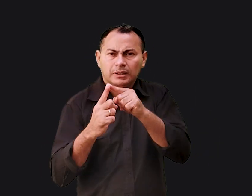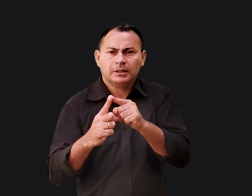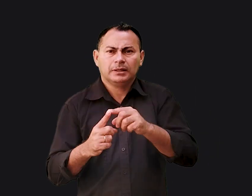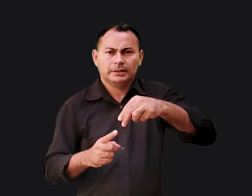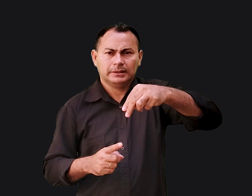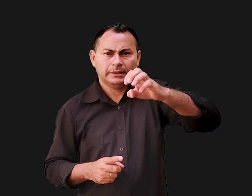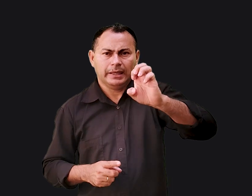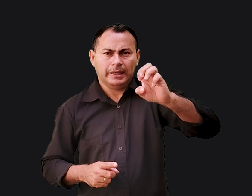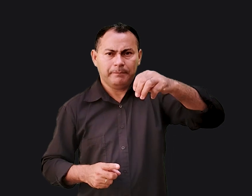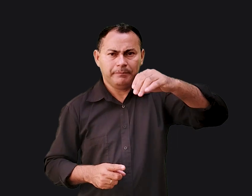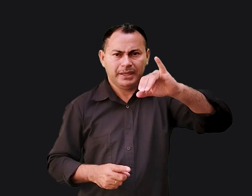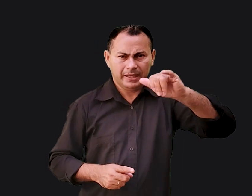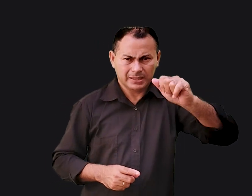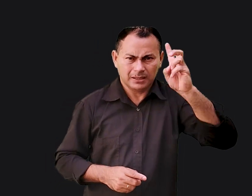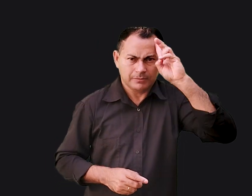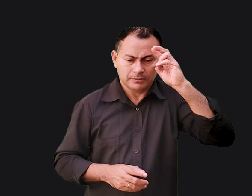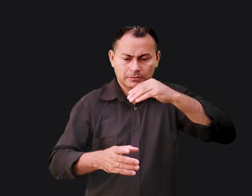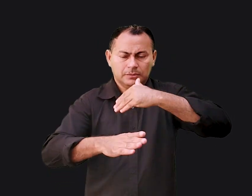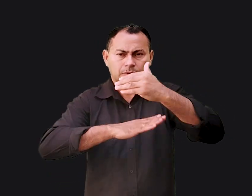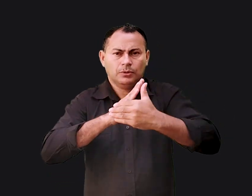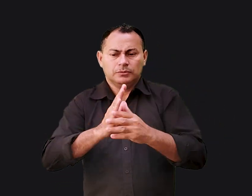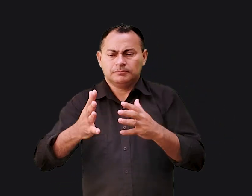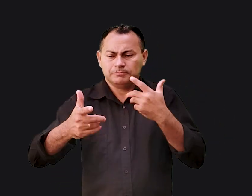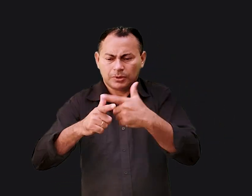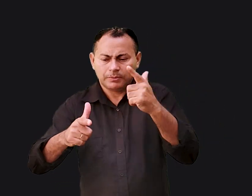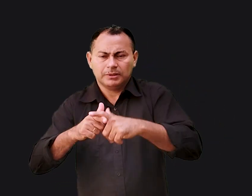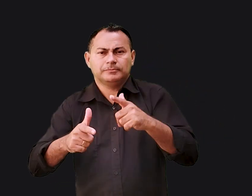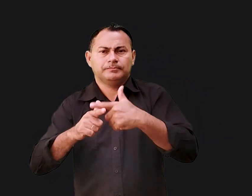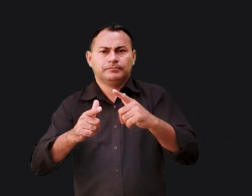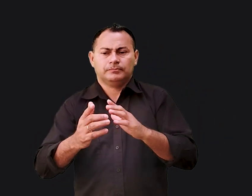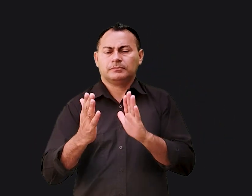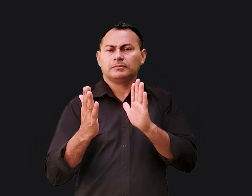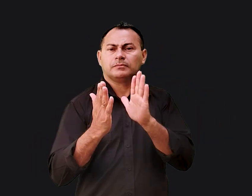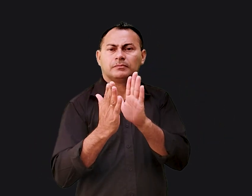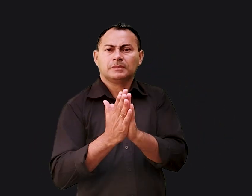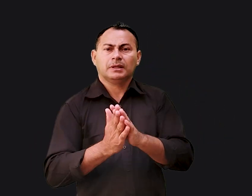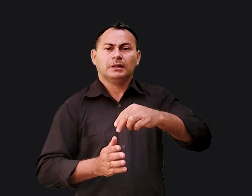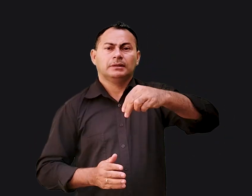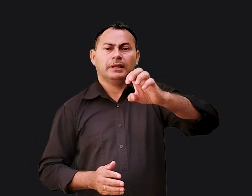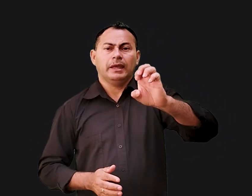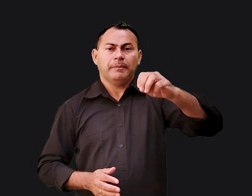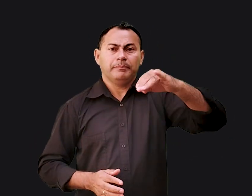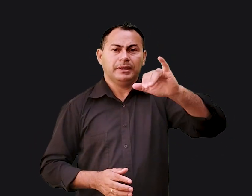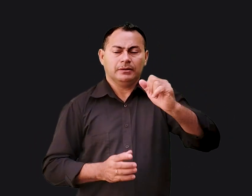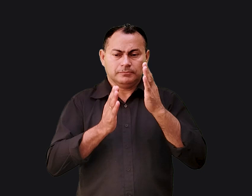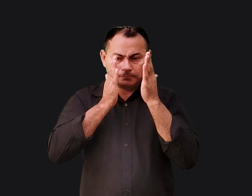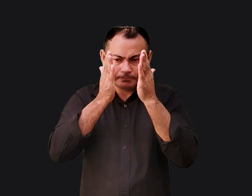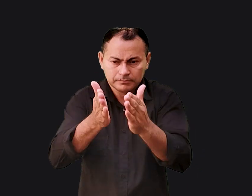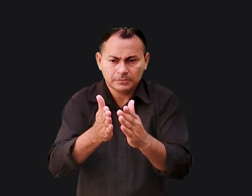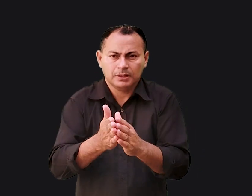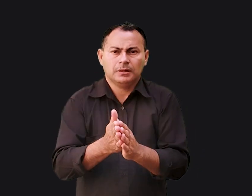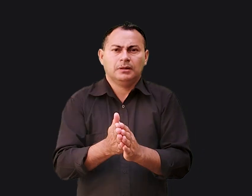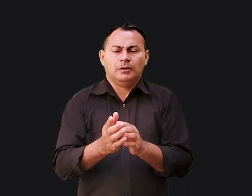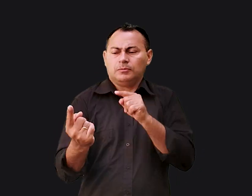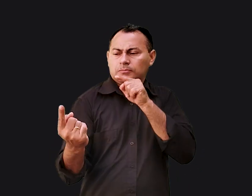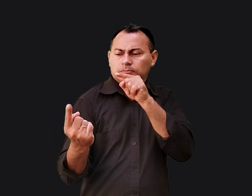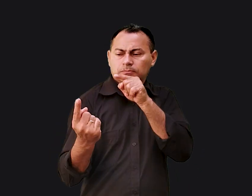de Neemias? No meio de todos os obstáculos e problemas que enfrentou, Neemias focalizou sua lente